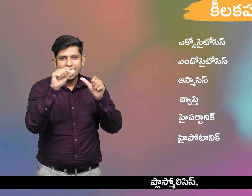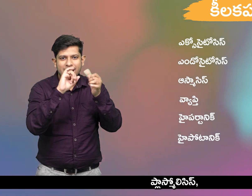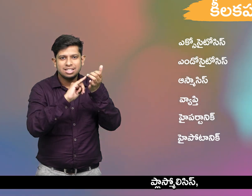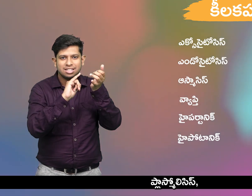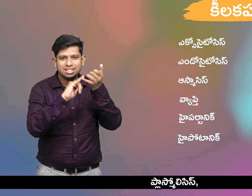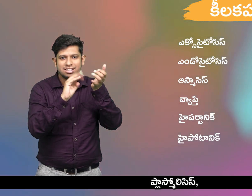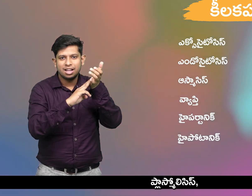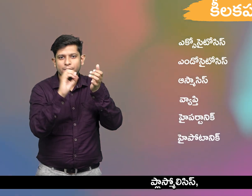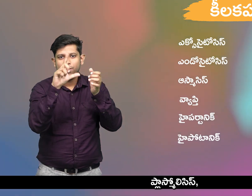ప్లాస్మోలిసిస్,